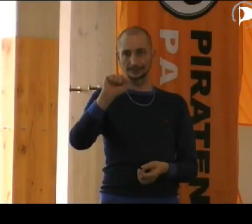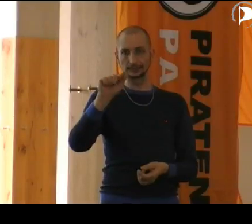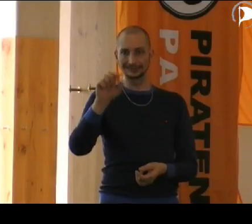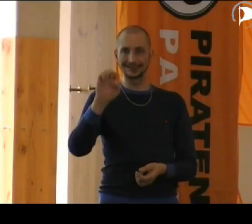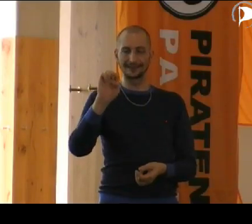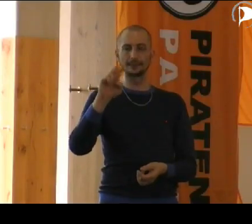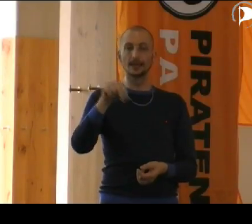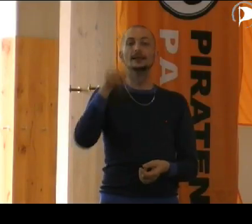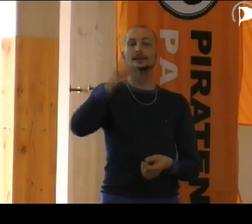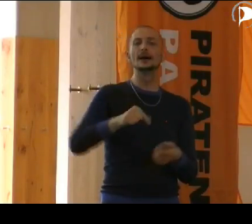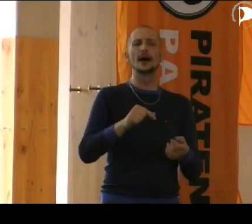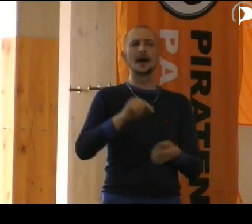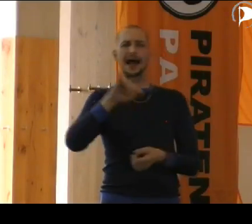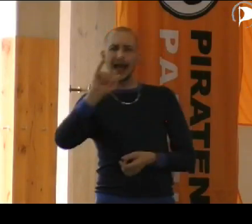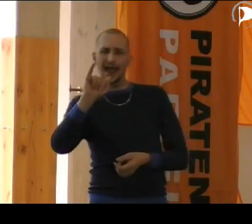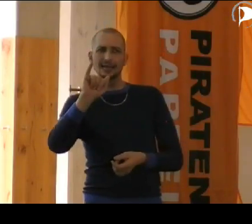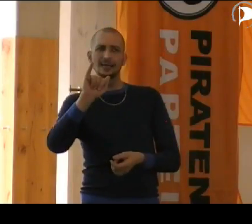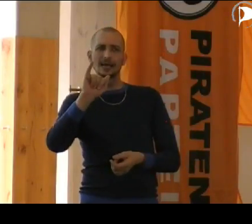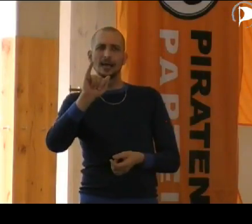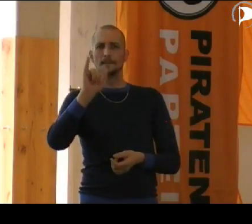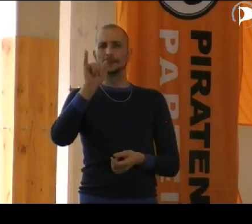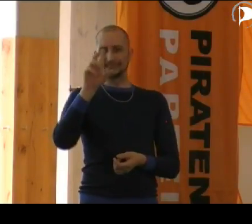maßgeblich sind durchgeführt hat